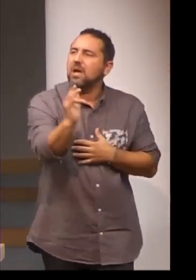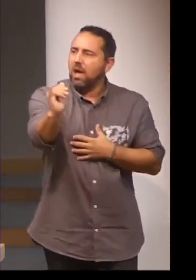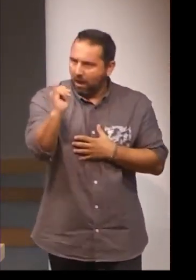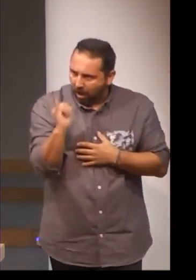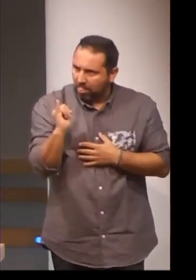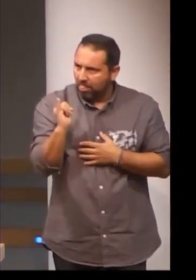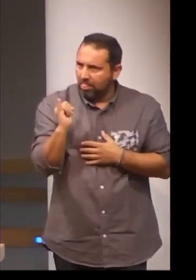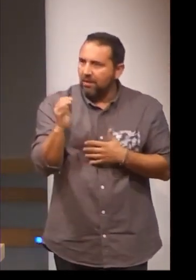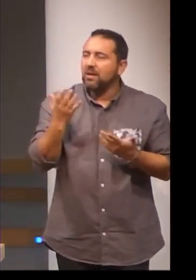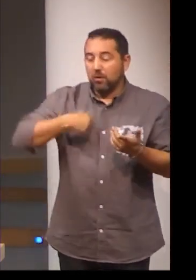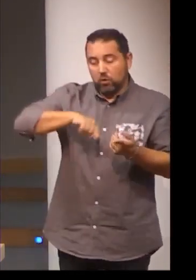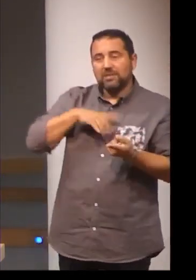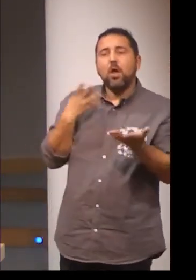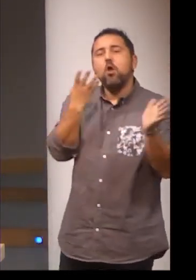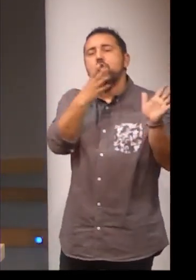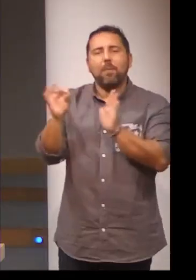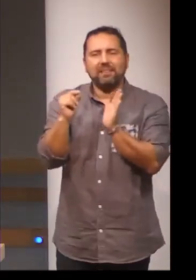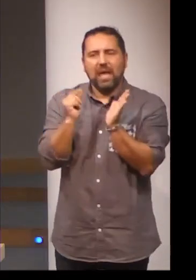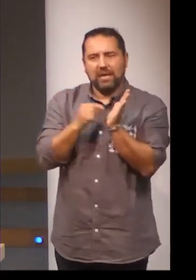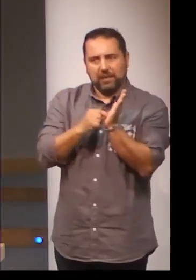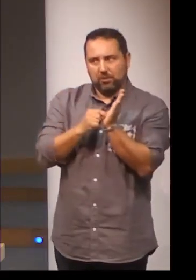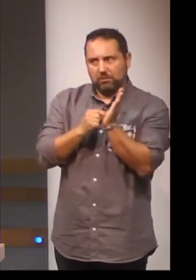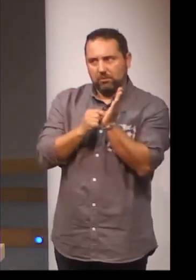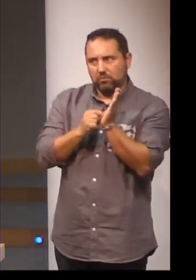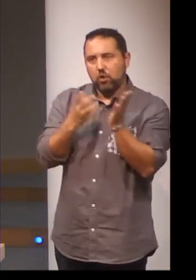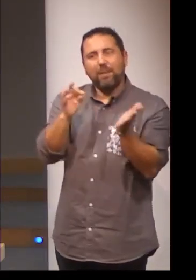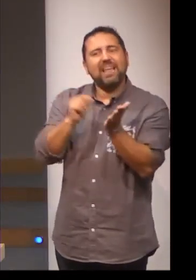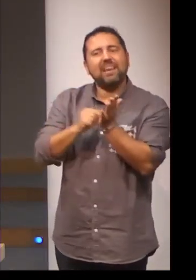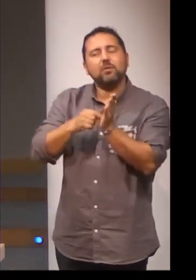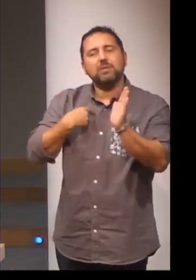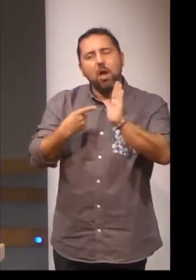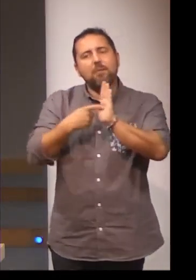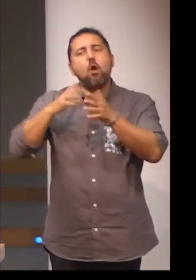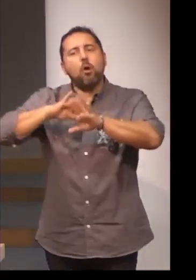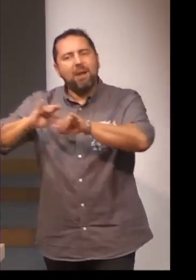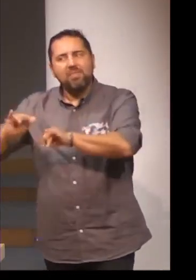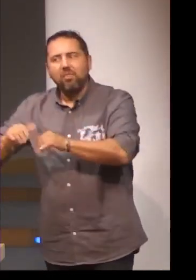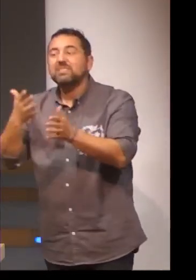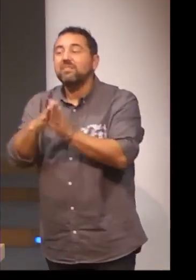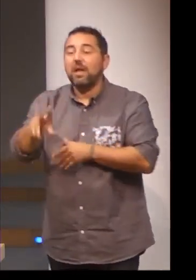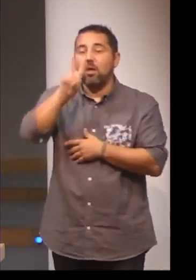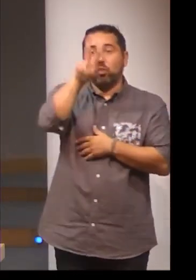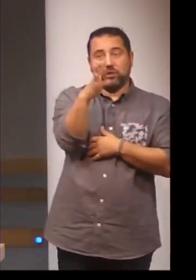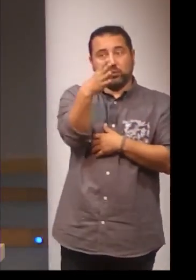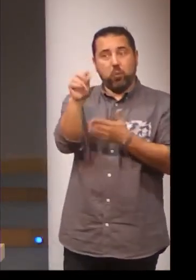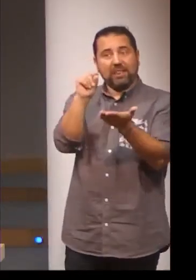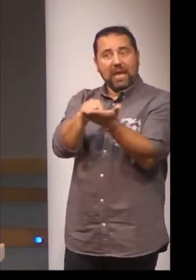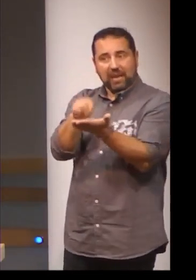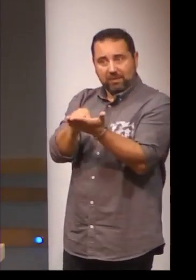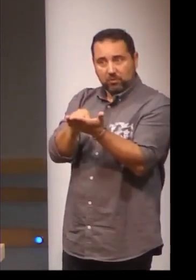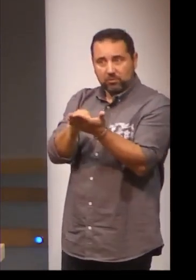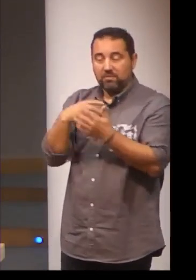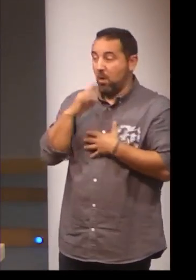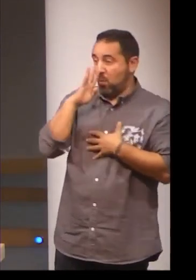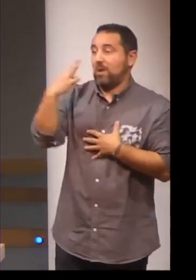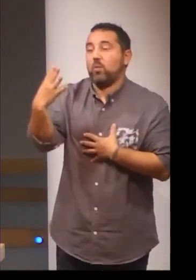se convalidan, por nuestra parte, 90 créditos ECTS. ¿Qué implican 90 créditos? Que de 240 créditos que tiene un plan de estudios